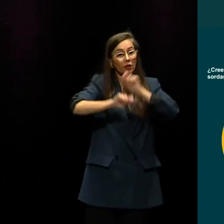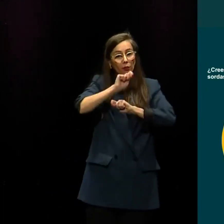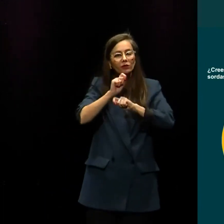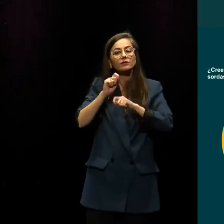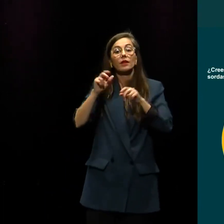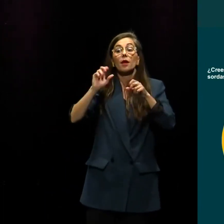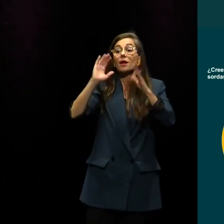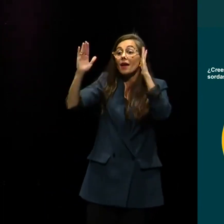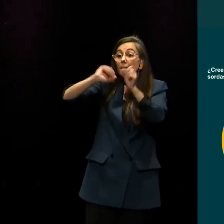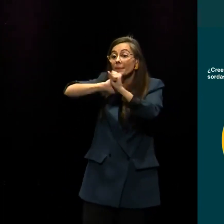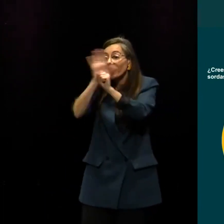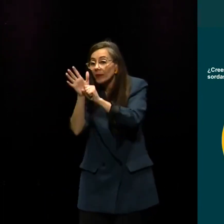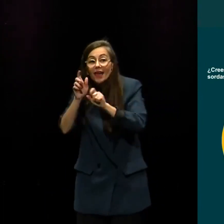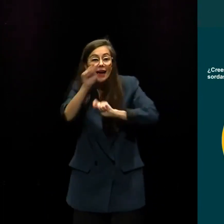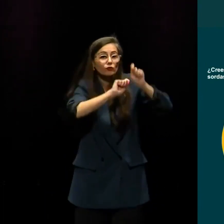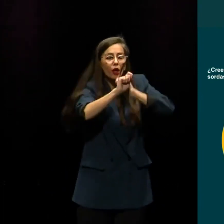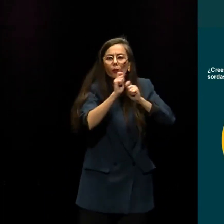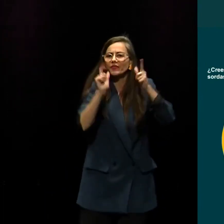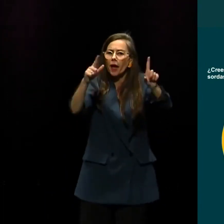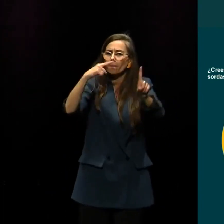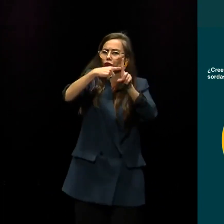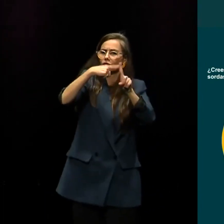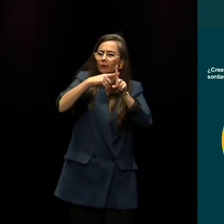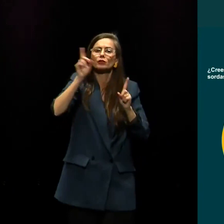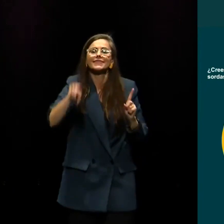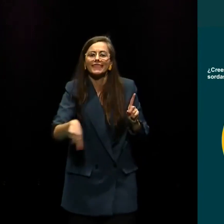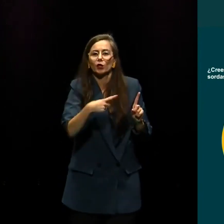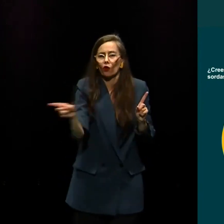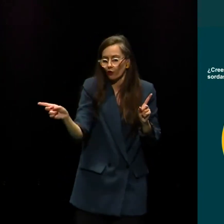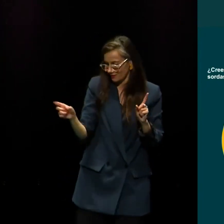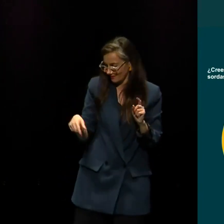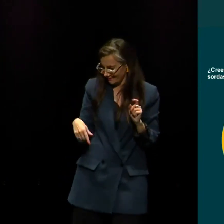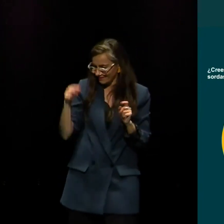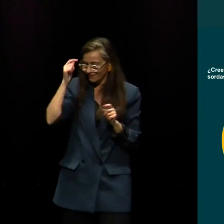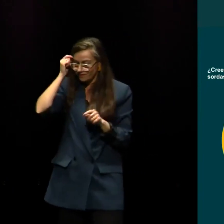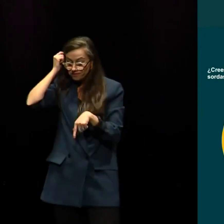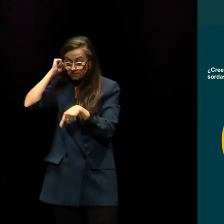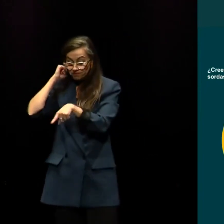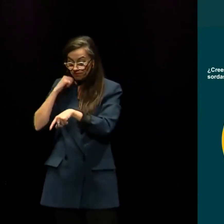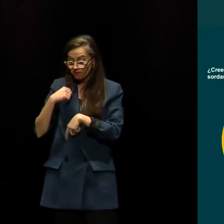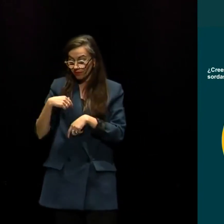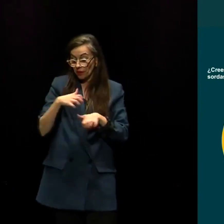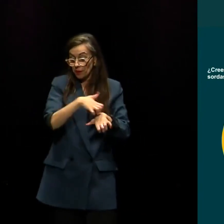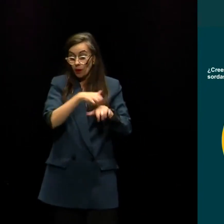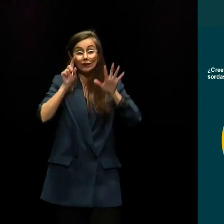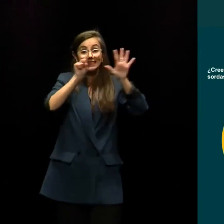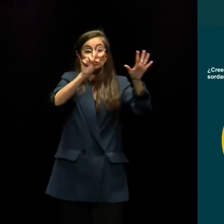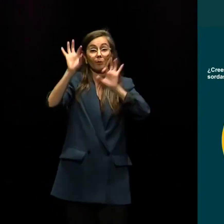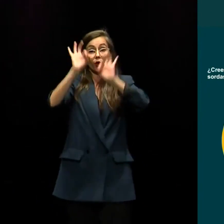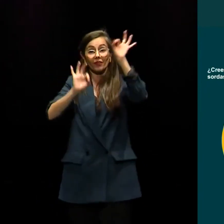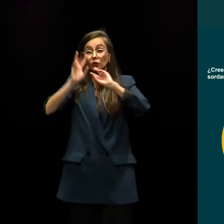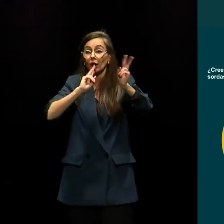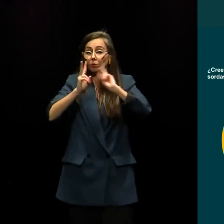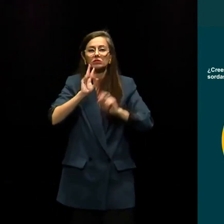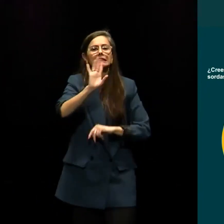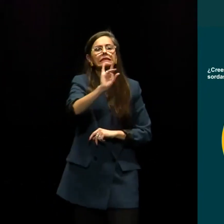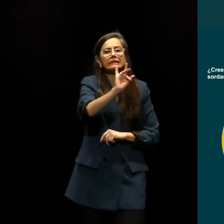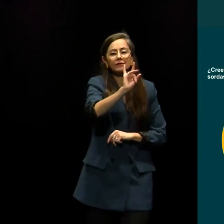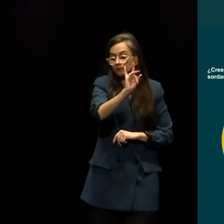Otra pregunta que hacíamos era: ¿crees que las asociaciones han aportado positivamente a las personas sordas durante la